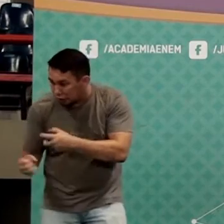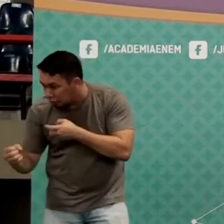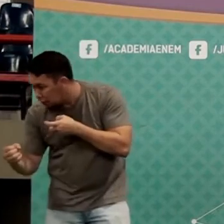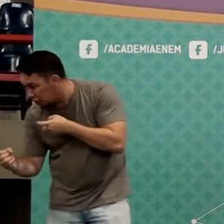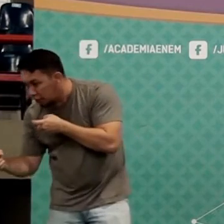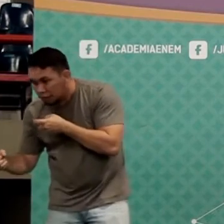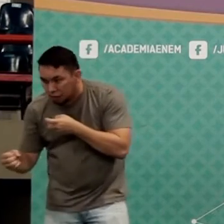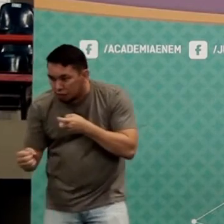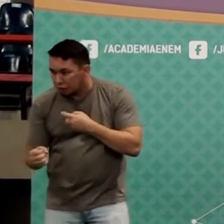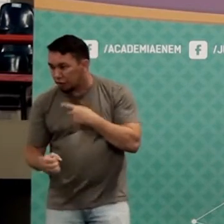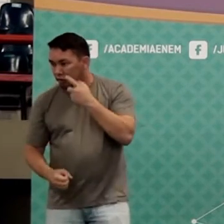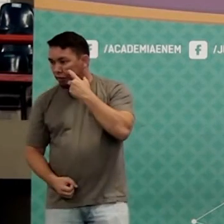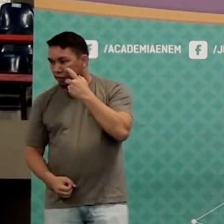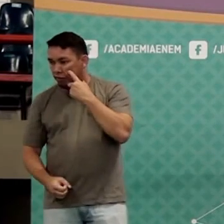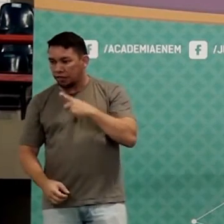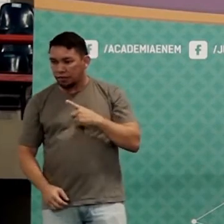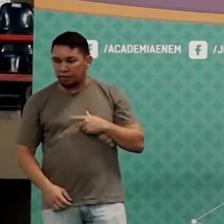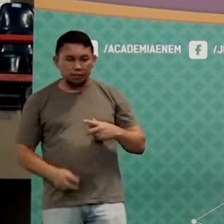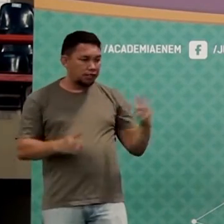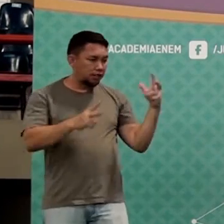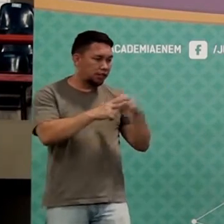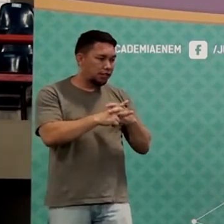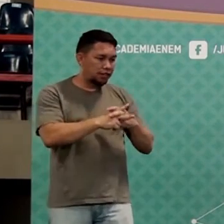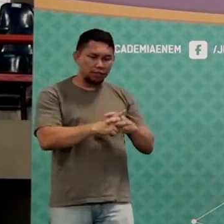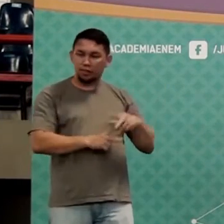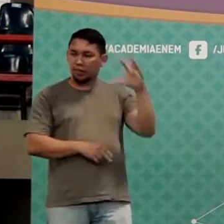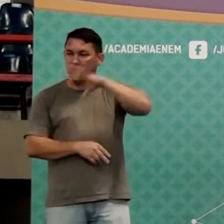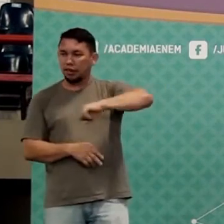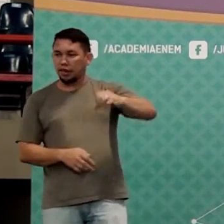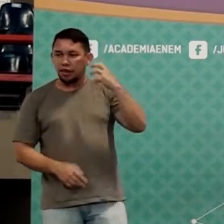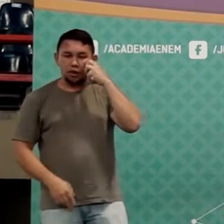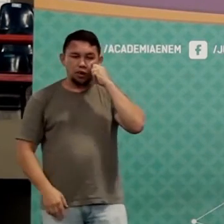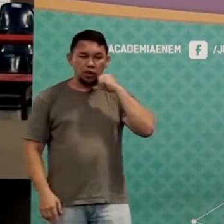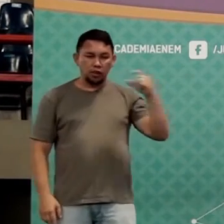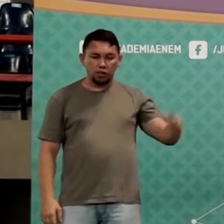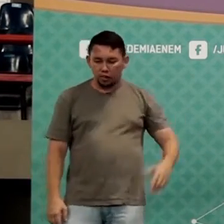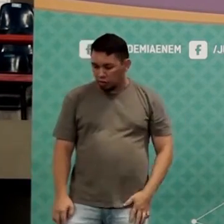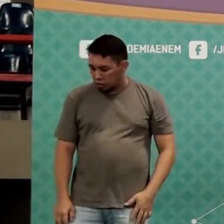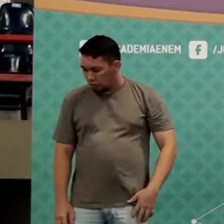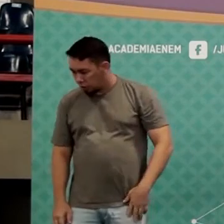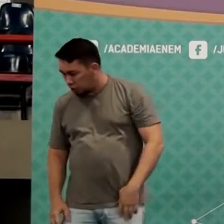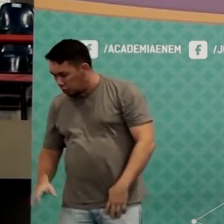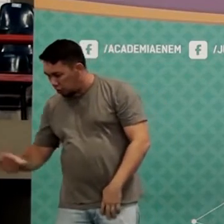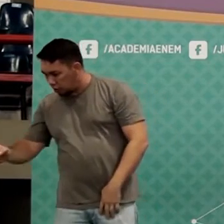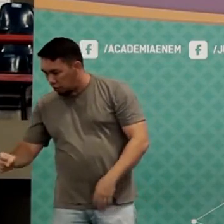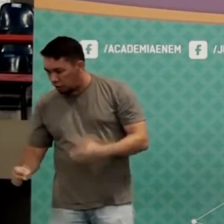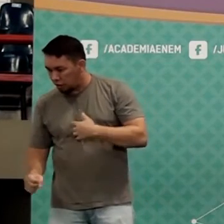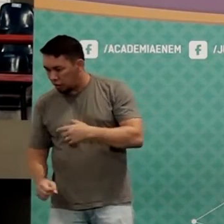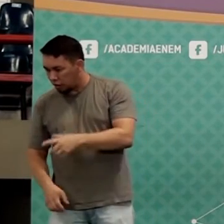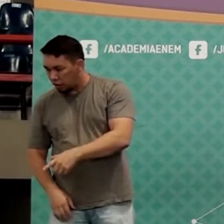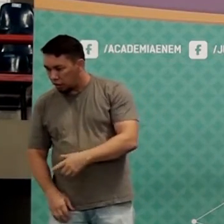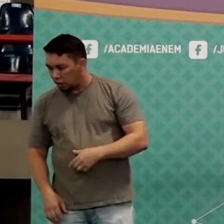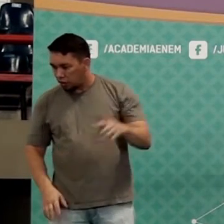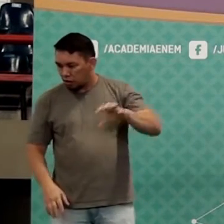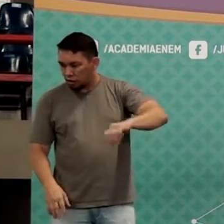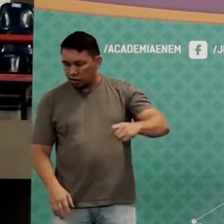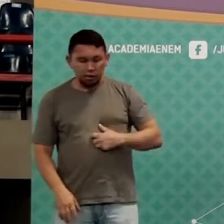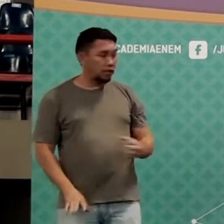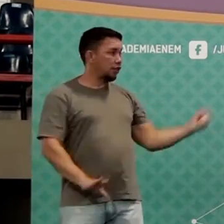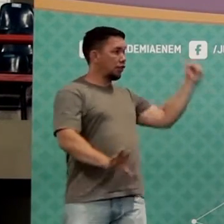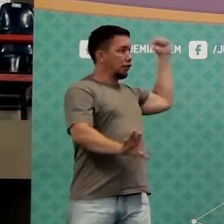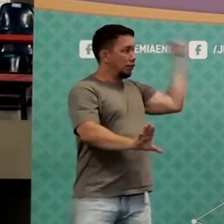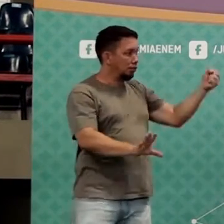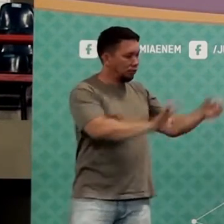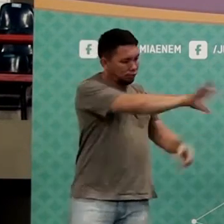sabe o que vai acontecer quando ele vier com a carne? A gente mata e pega a carne dele. Aí na hora que eu pegar, quando eu te recomendo, aí vem outro, me dá uma pedrada na cabeça e